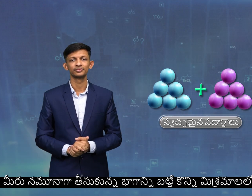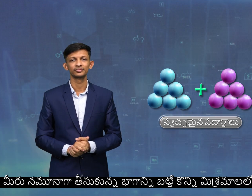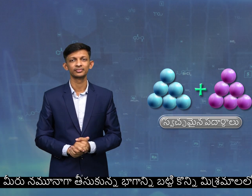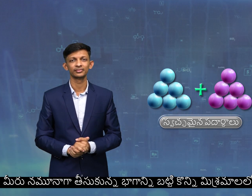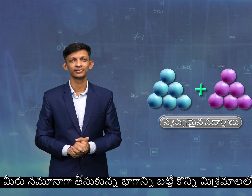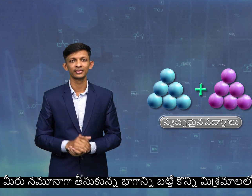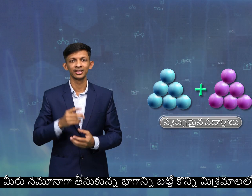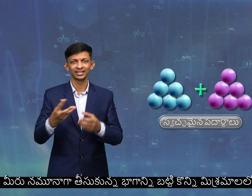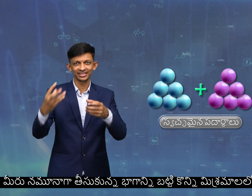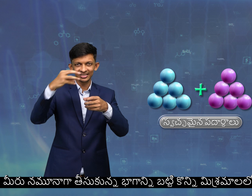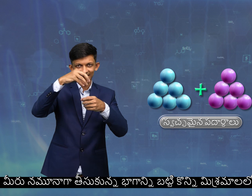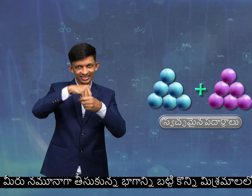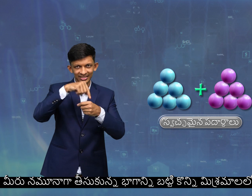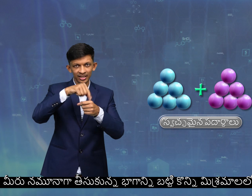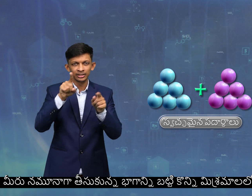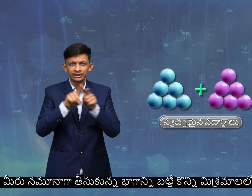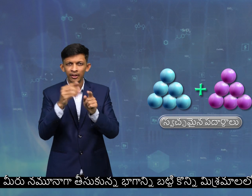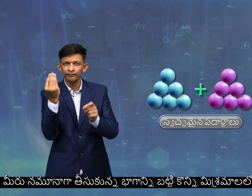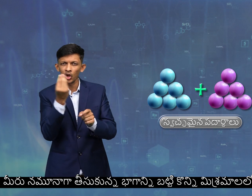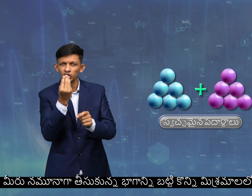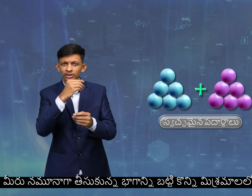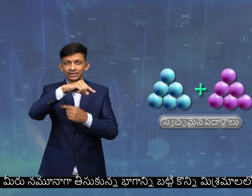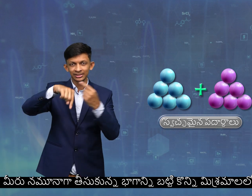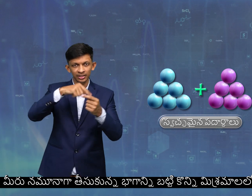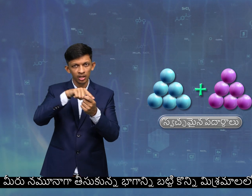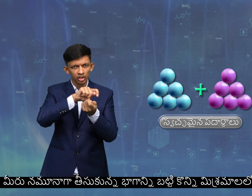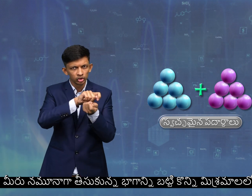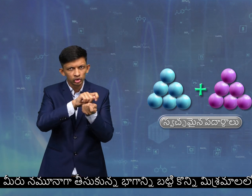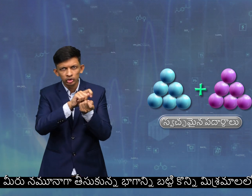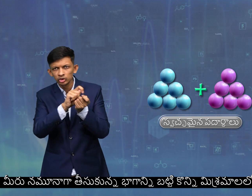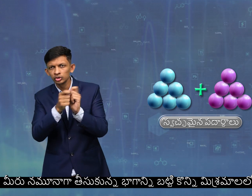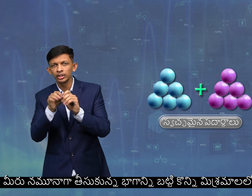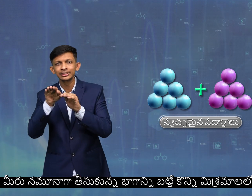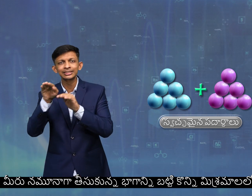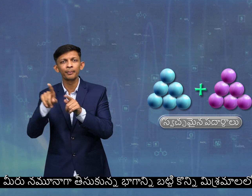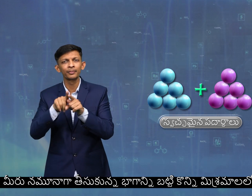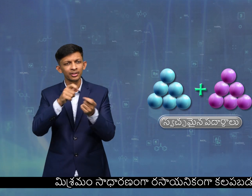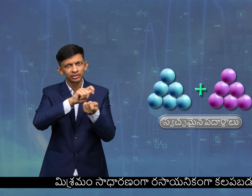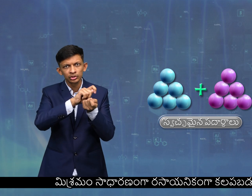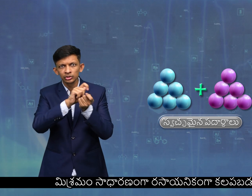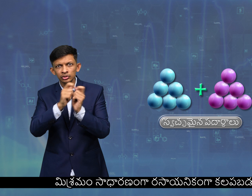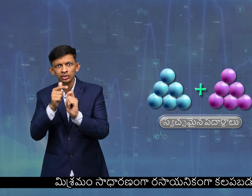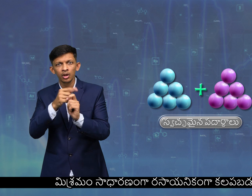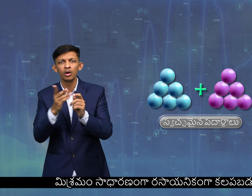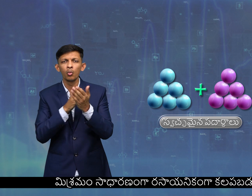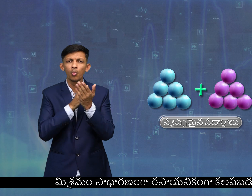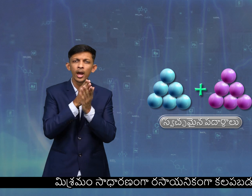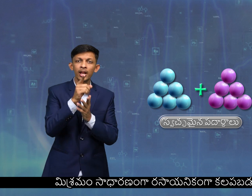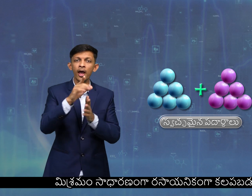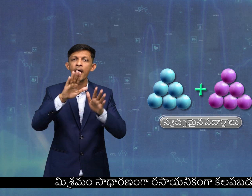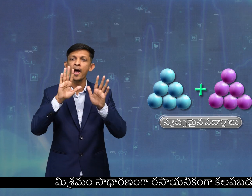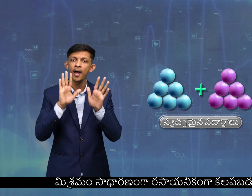మీరు నమూనాగా తీసుకున్న భాగాన్ని బట్టి కొన్ని మిశ్రమాలలో కూర్పు మారుతుంది. మిశ్రమం